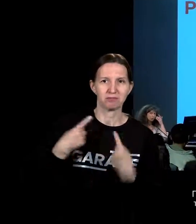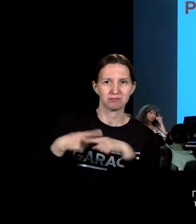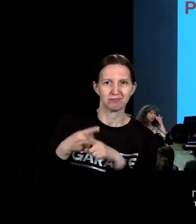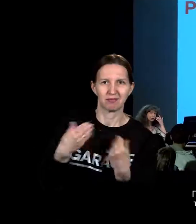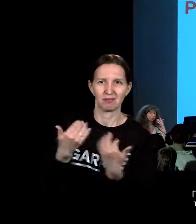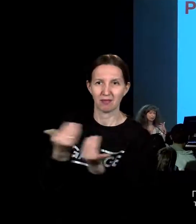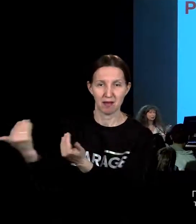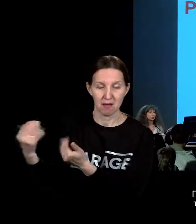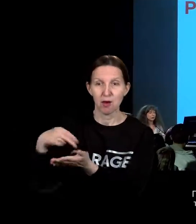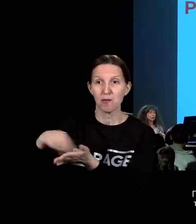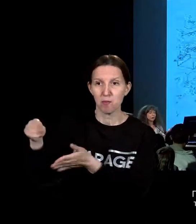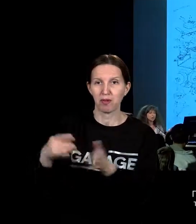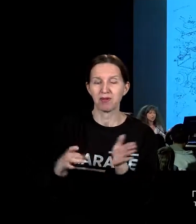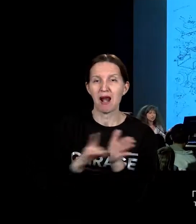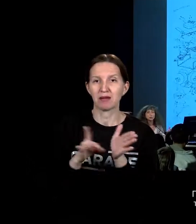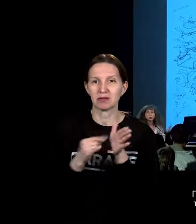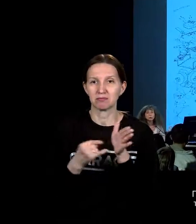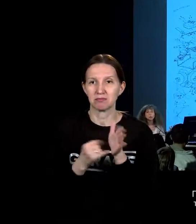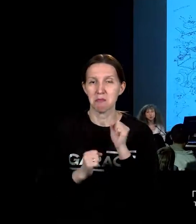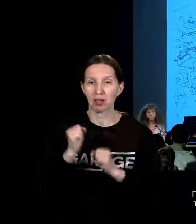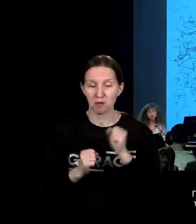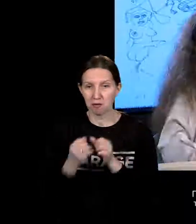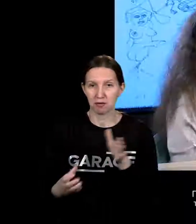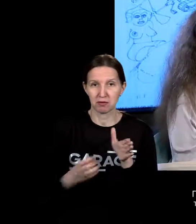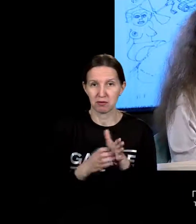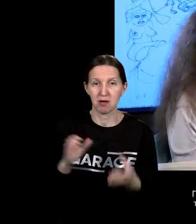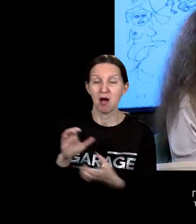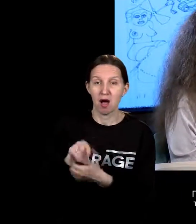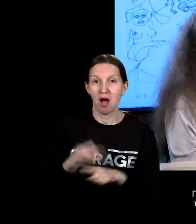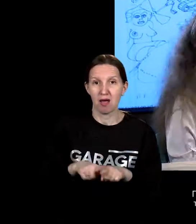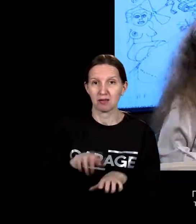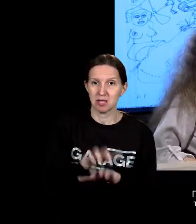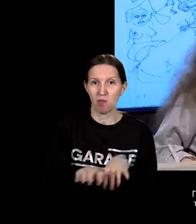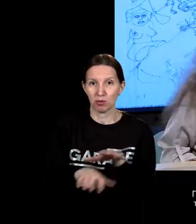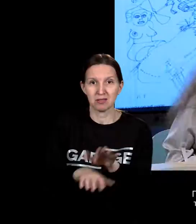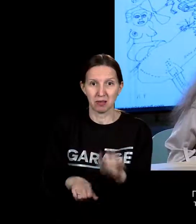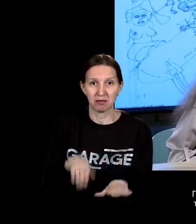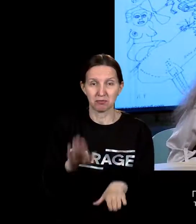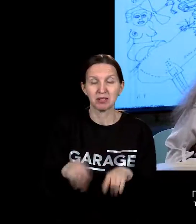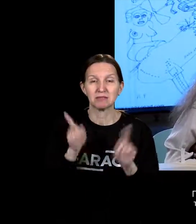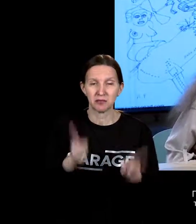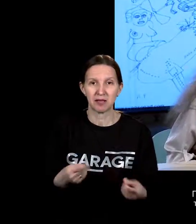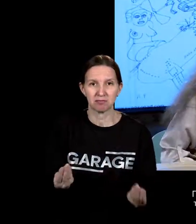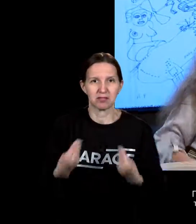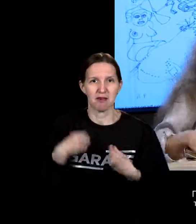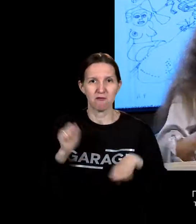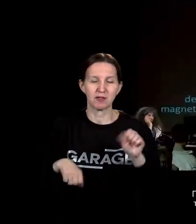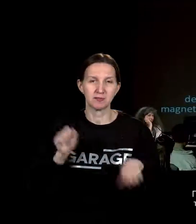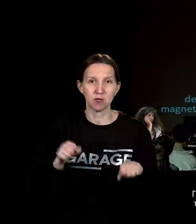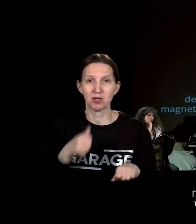которые позволяли действительно совершать некую удивительную акцию, позволяли ходить по потолку. Можно первое видео